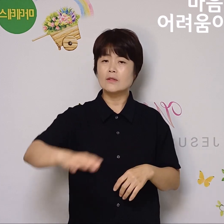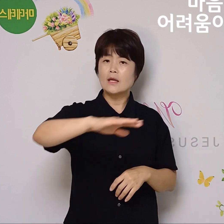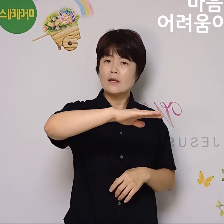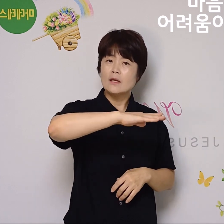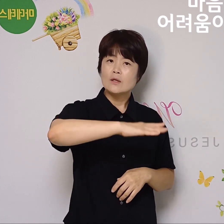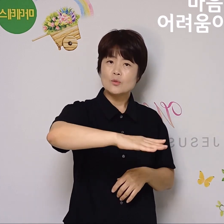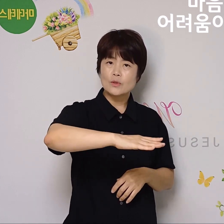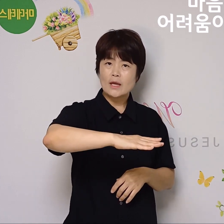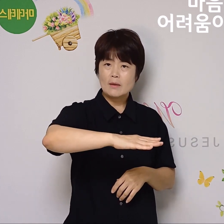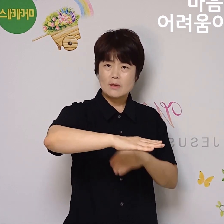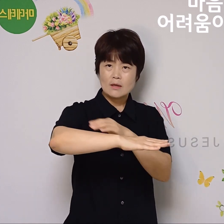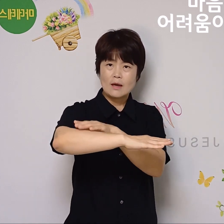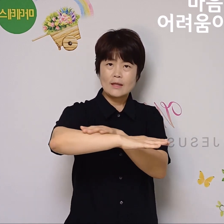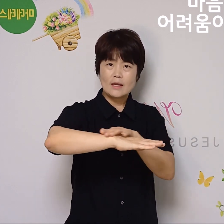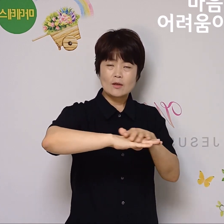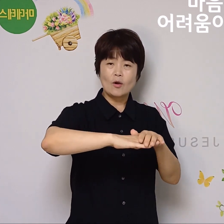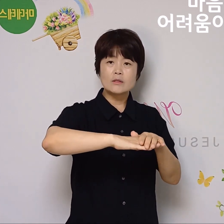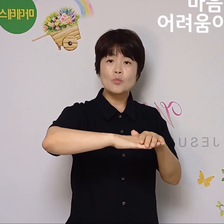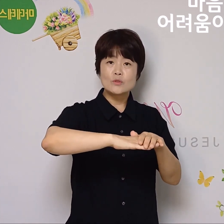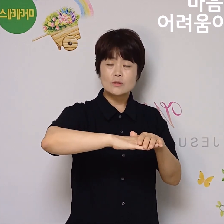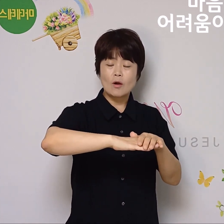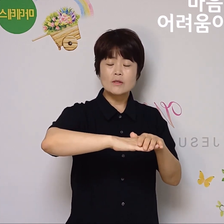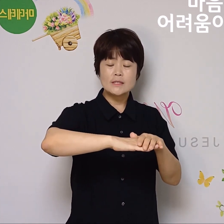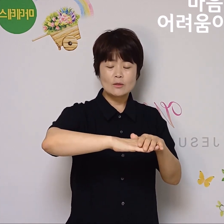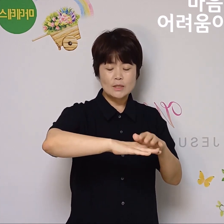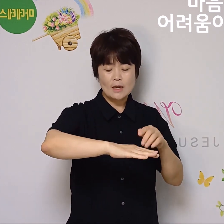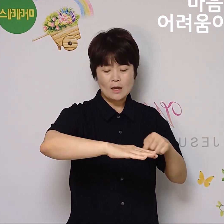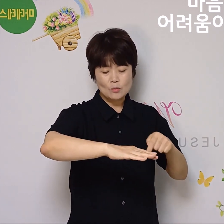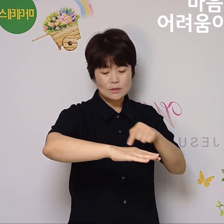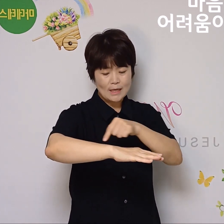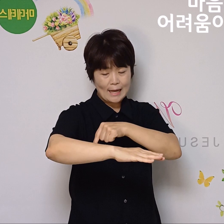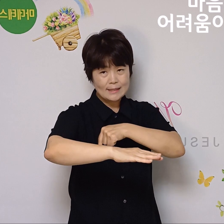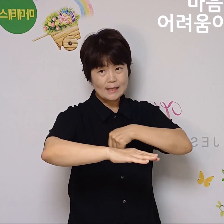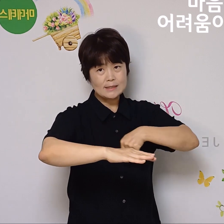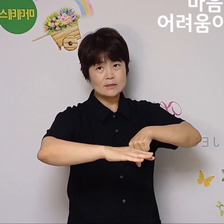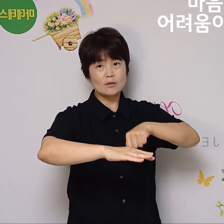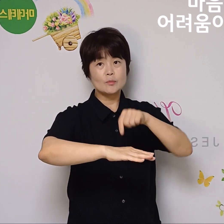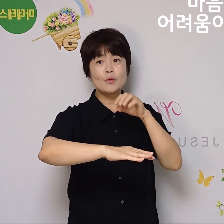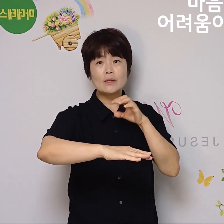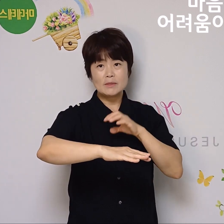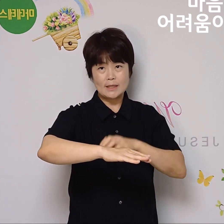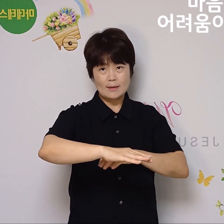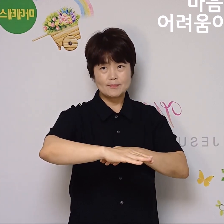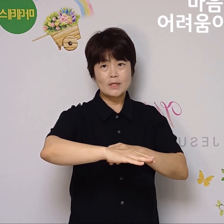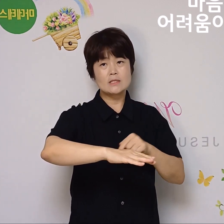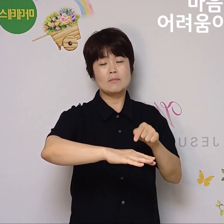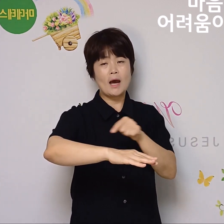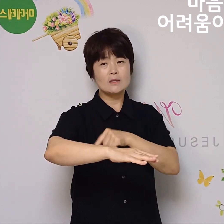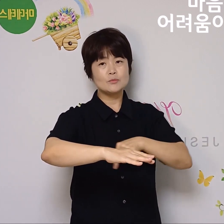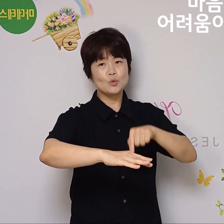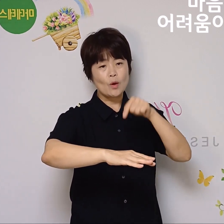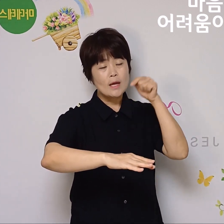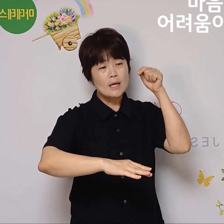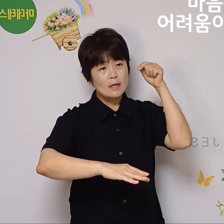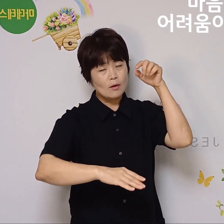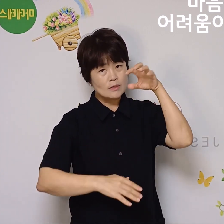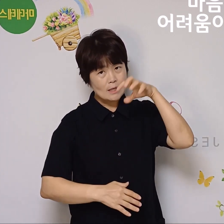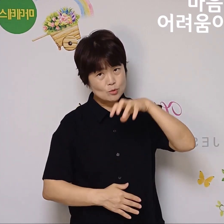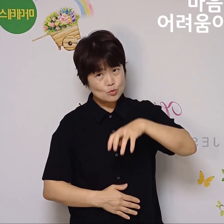그런데 이게 하나의 겉모습, 겉이라고 생각하고 그 안에 있는 거를 표현합니다. 그래서 마음속, 장소수